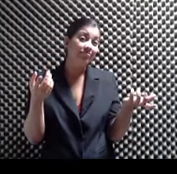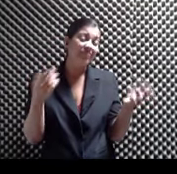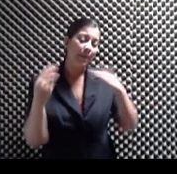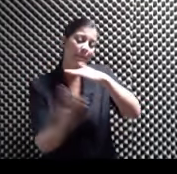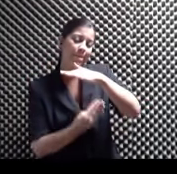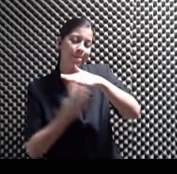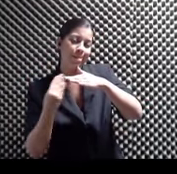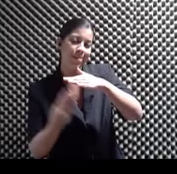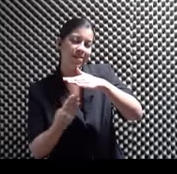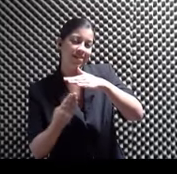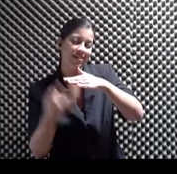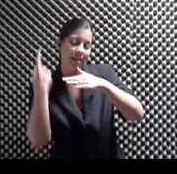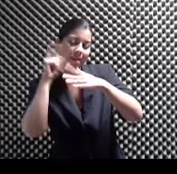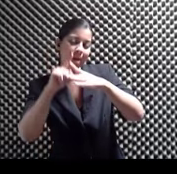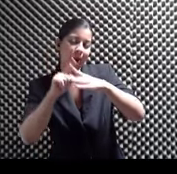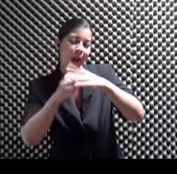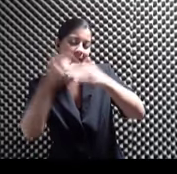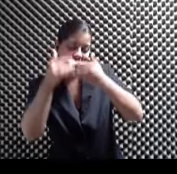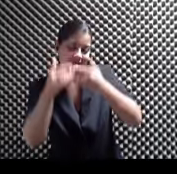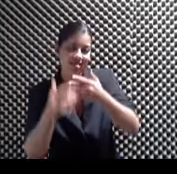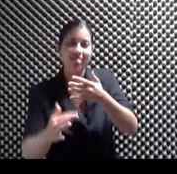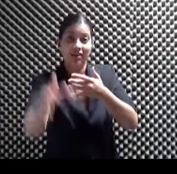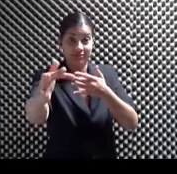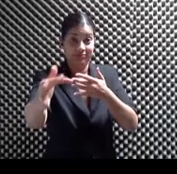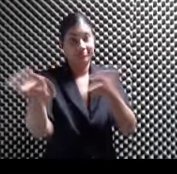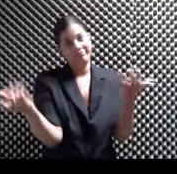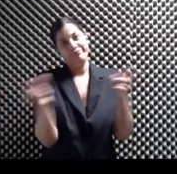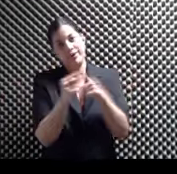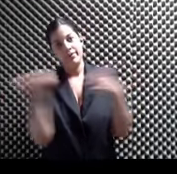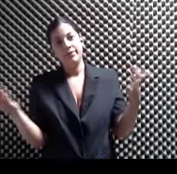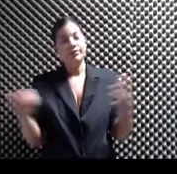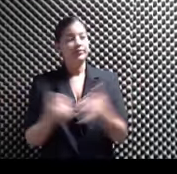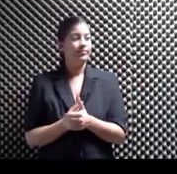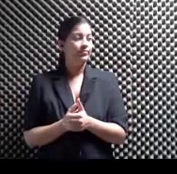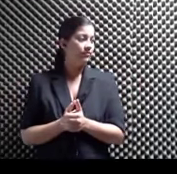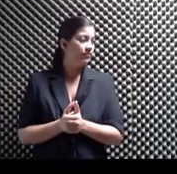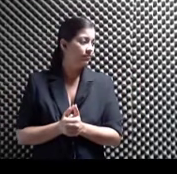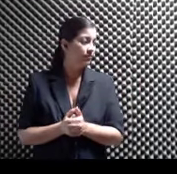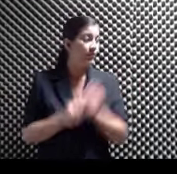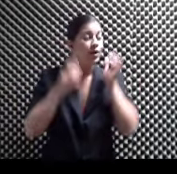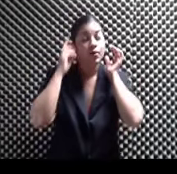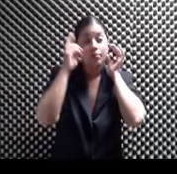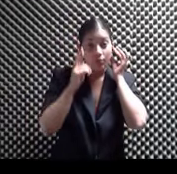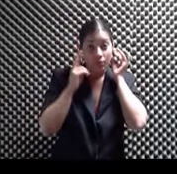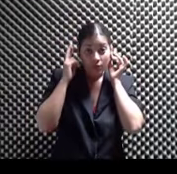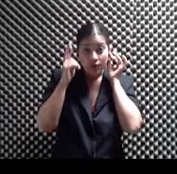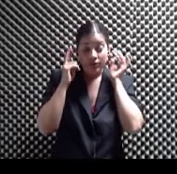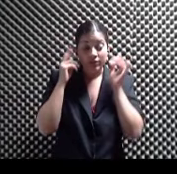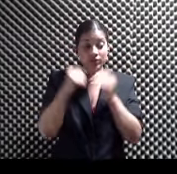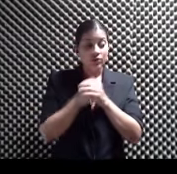más... Un punto de partida claro. De la palabra. Ajá, ajá. Y por eso entonces